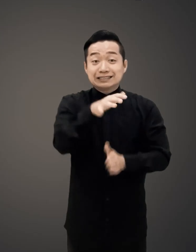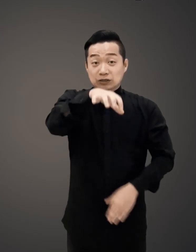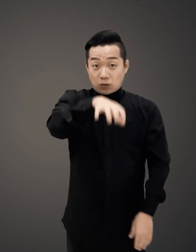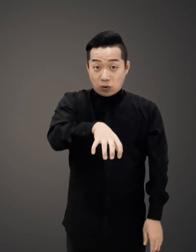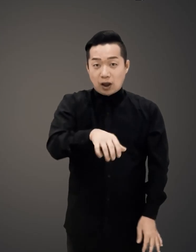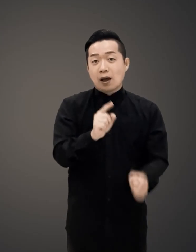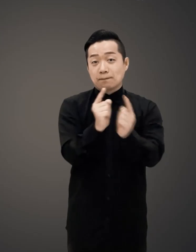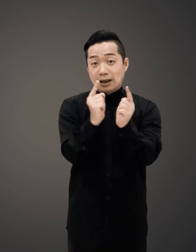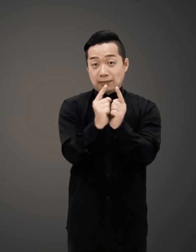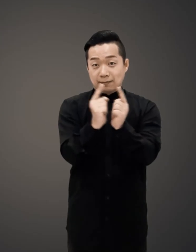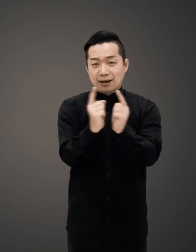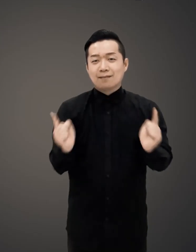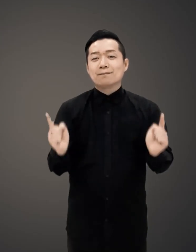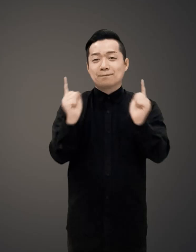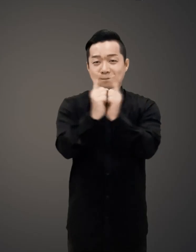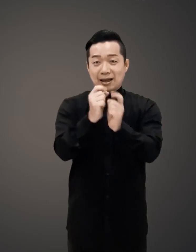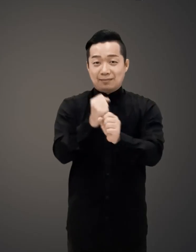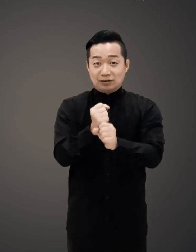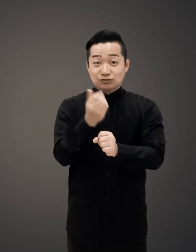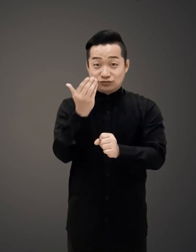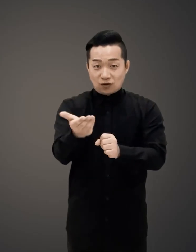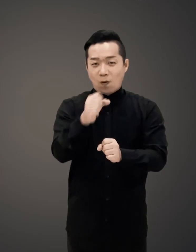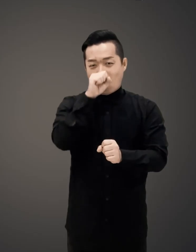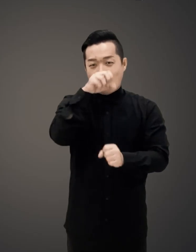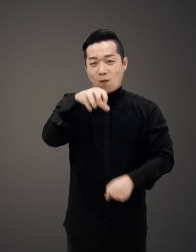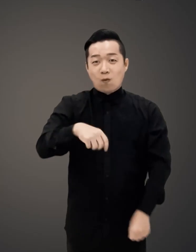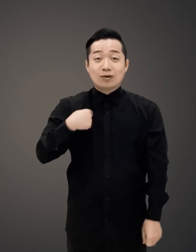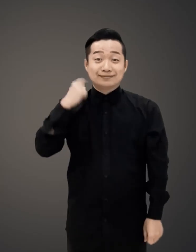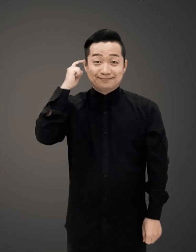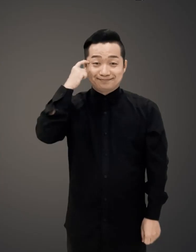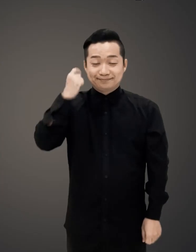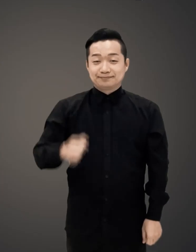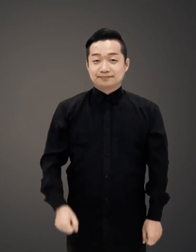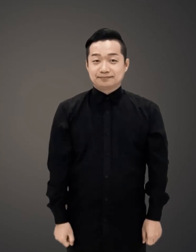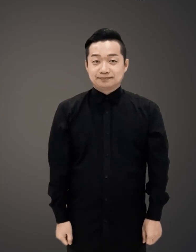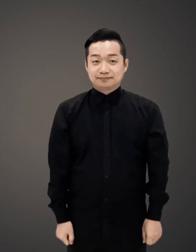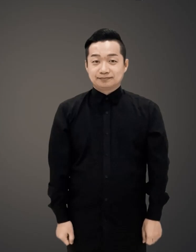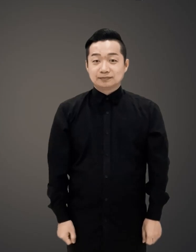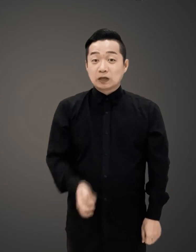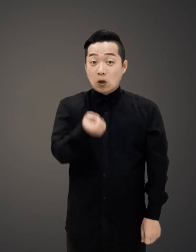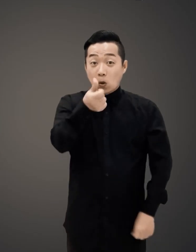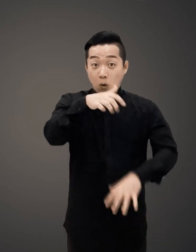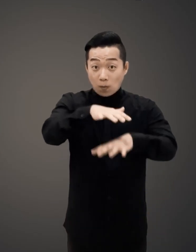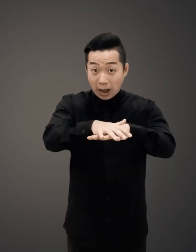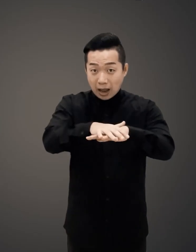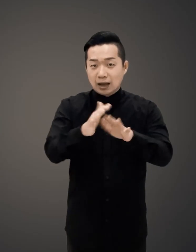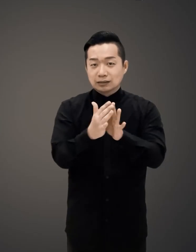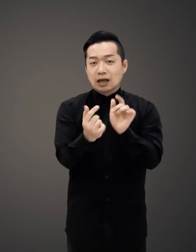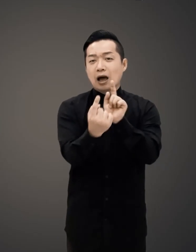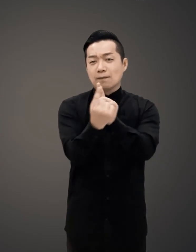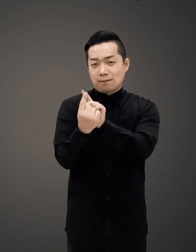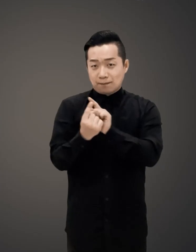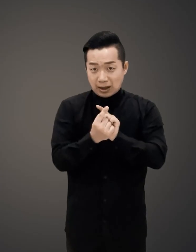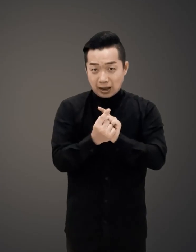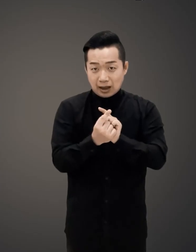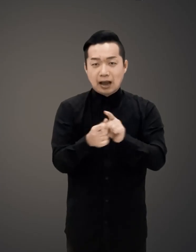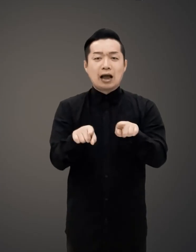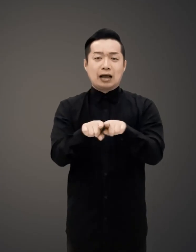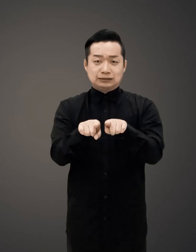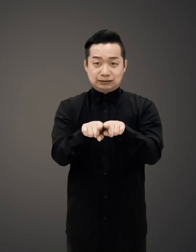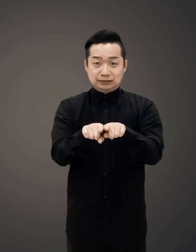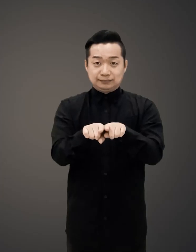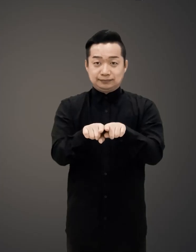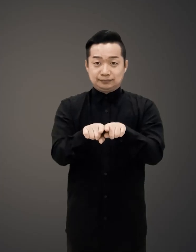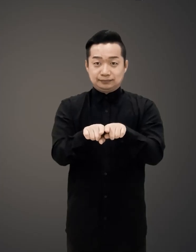속에서 만남을 적극적으로 만들어 나가는데 상당히 좋은 공간이라고 생각이 듭니다. 텃밭에서 사람들을 만나고